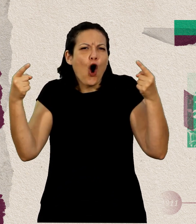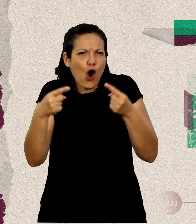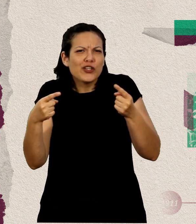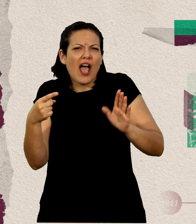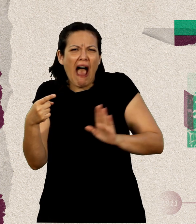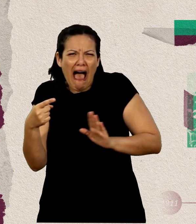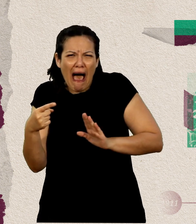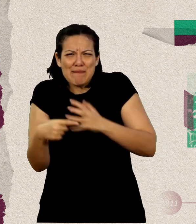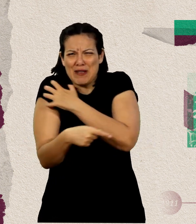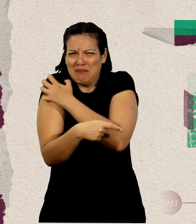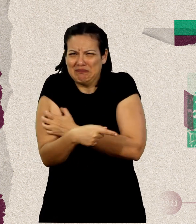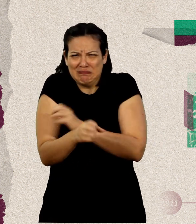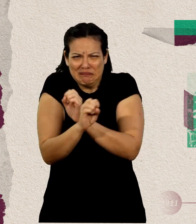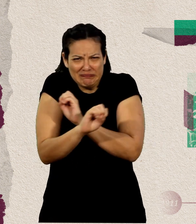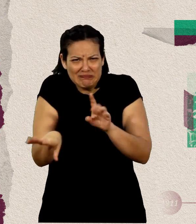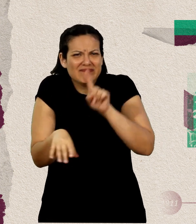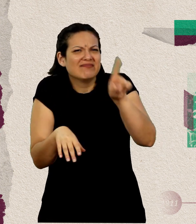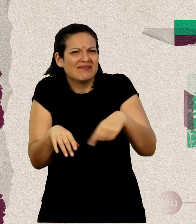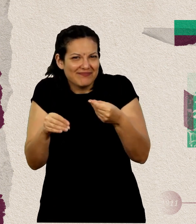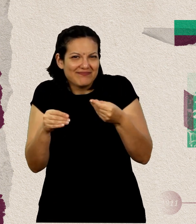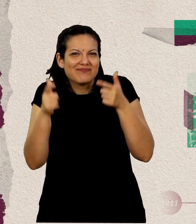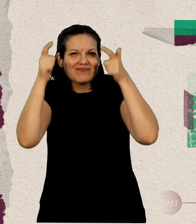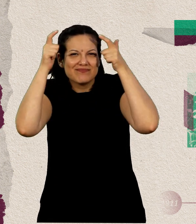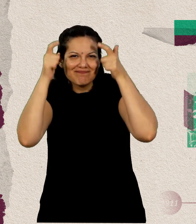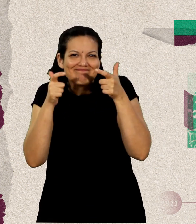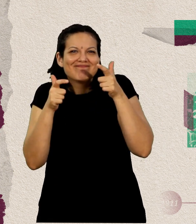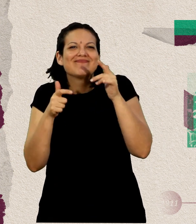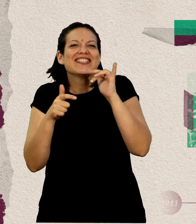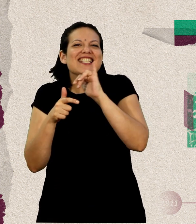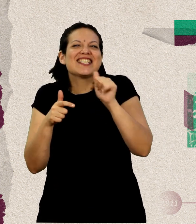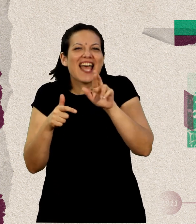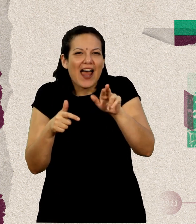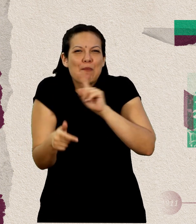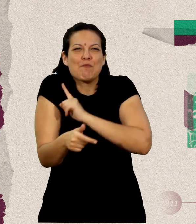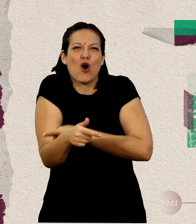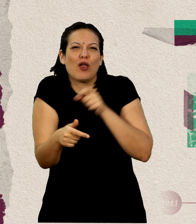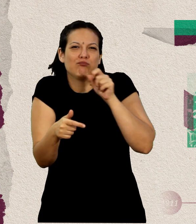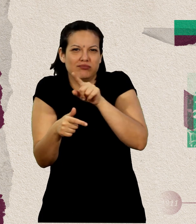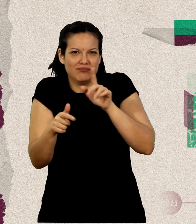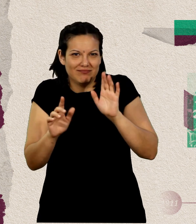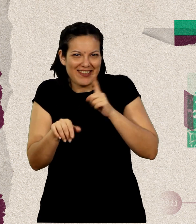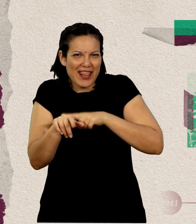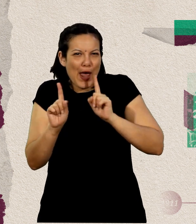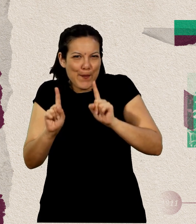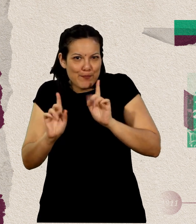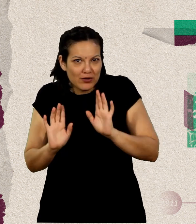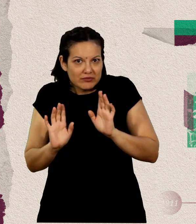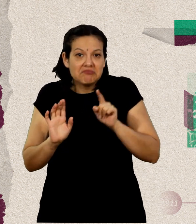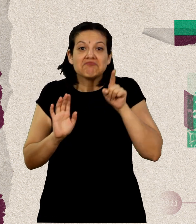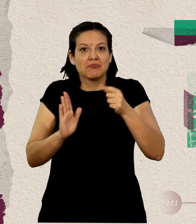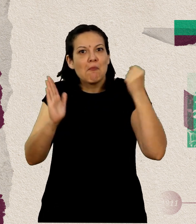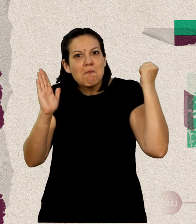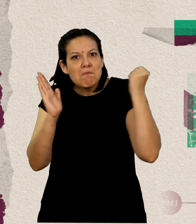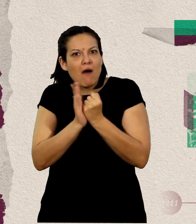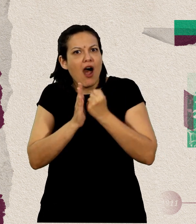miseria provocadas por el régimen zarista que gobernaba en ese entonces. Fue un paso